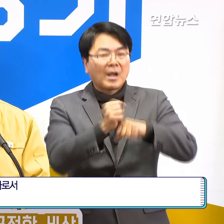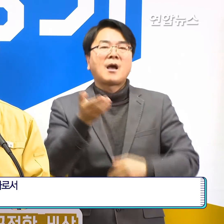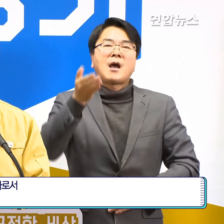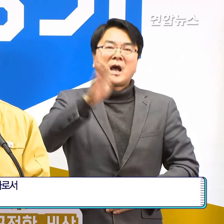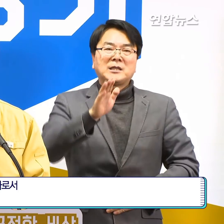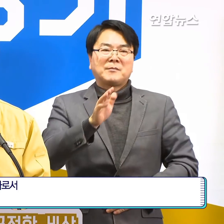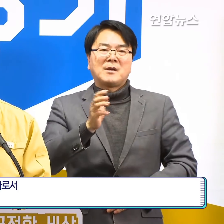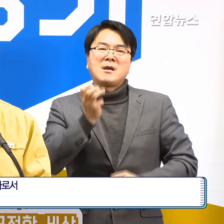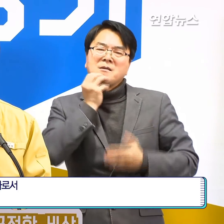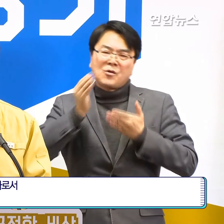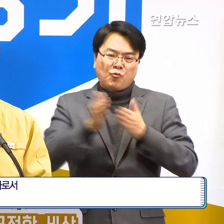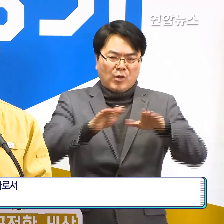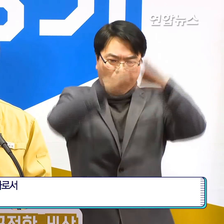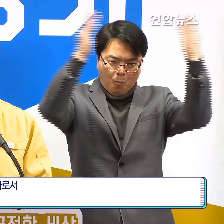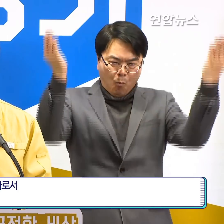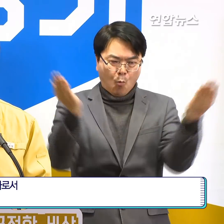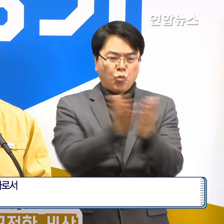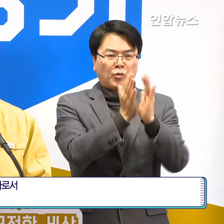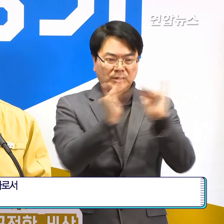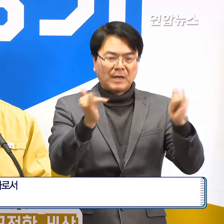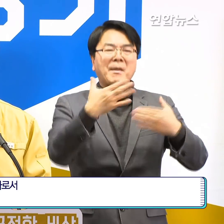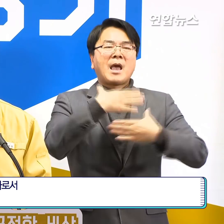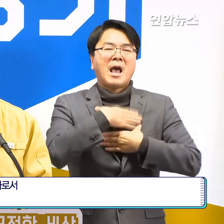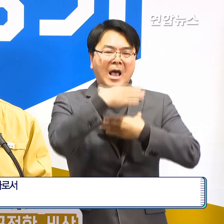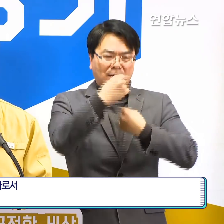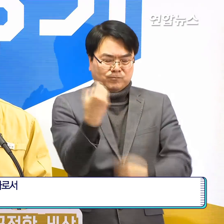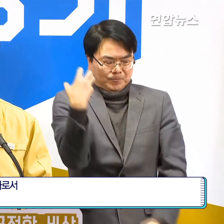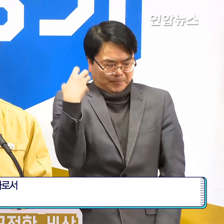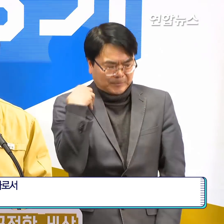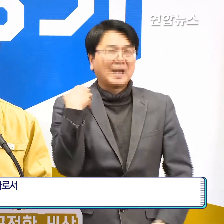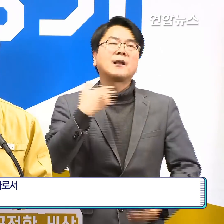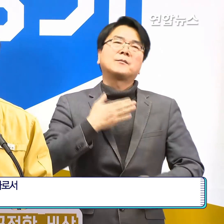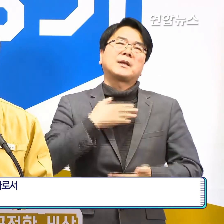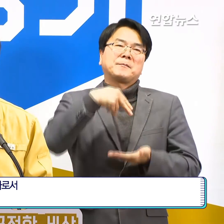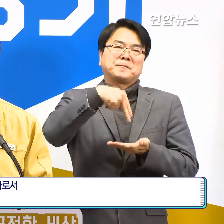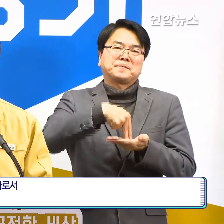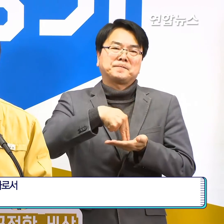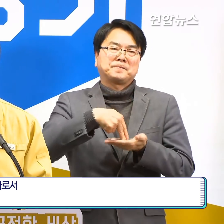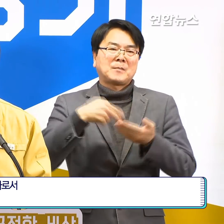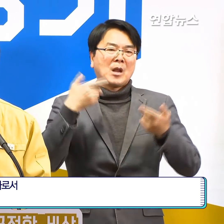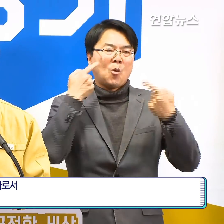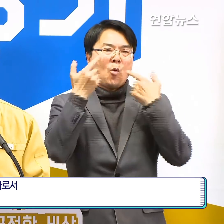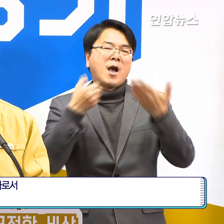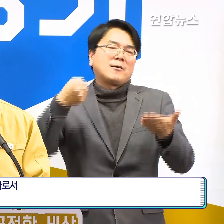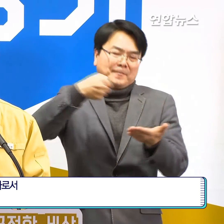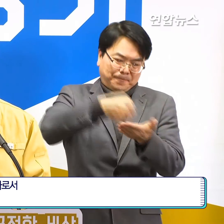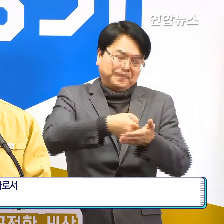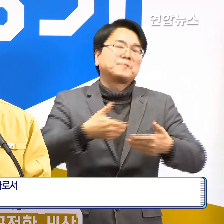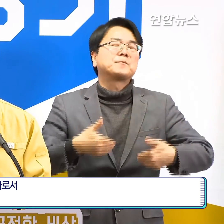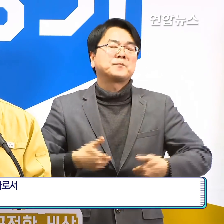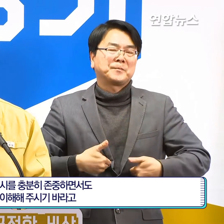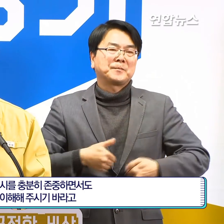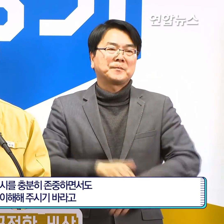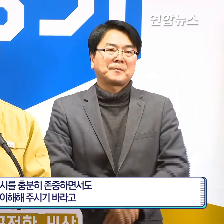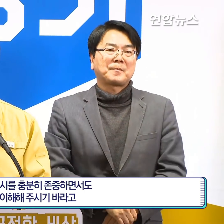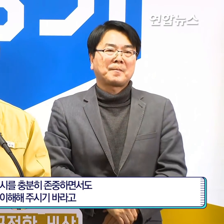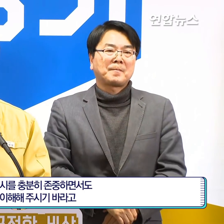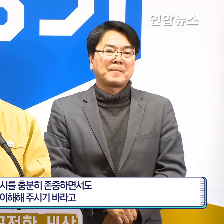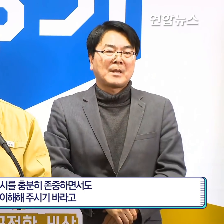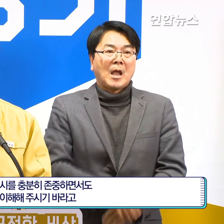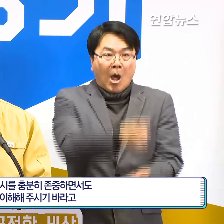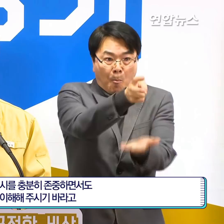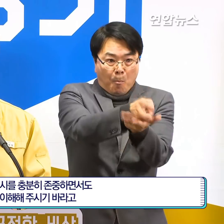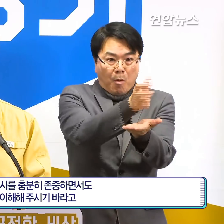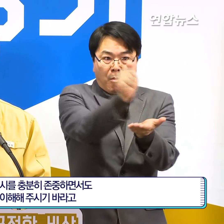전 도민의 안전을 책임져야 할 도지사로서 결단할 수밖에 없었다는 말씀을 드립니다. 헌법에